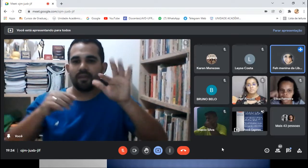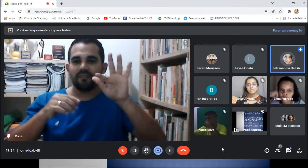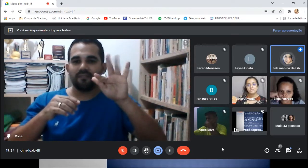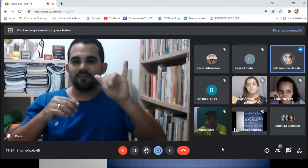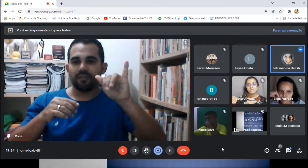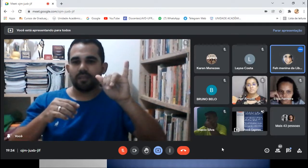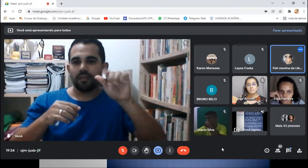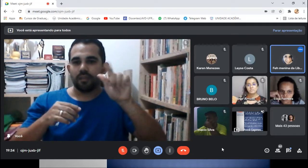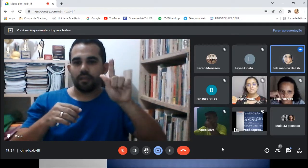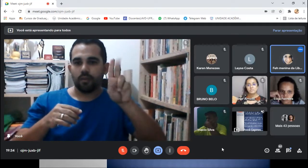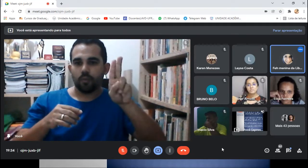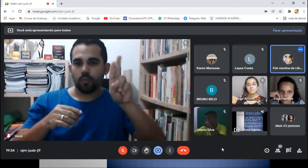ele